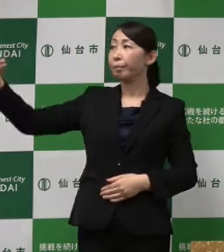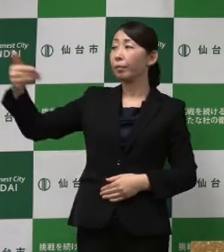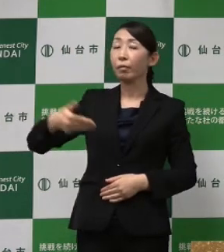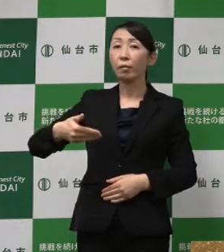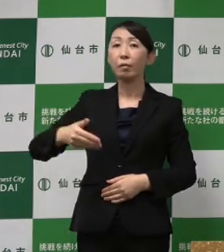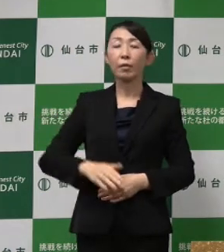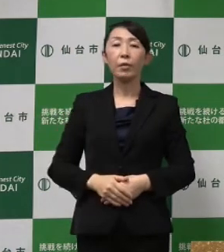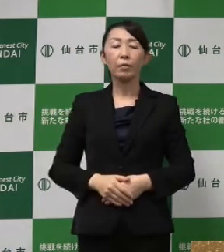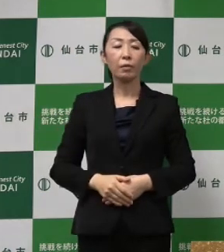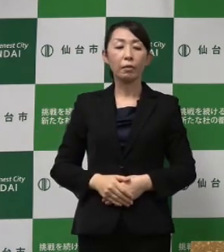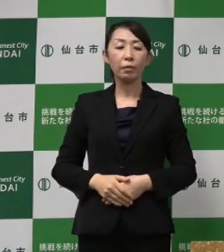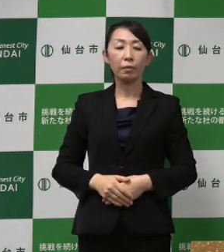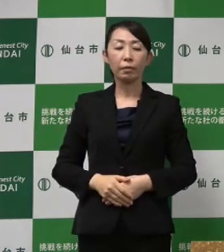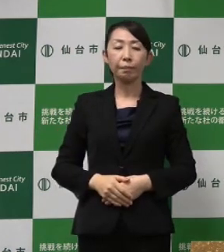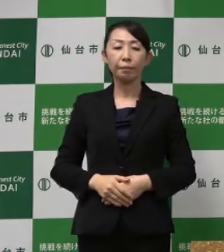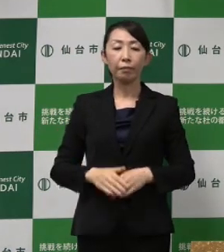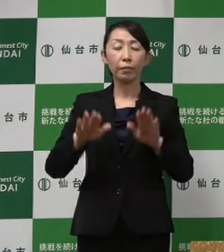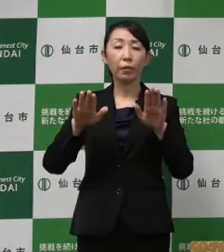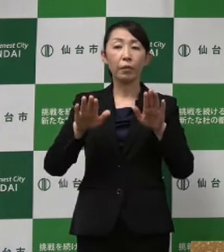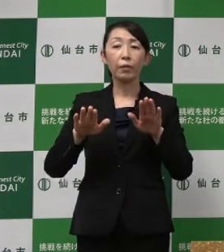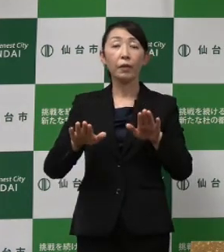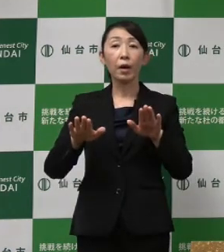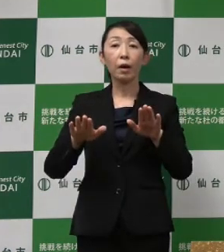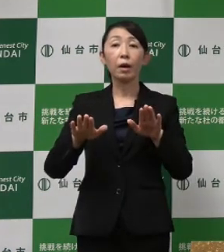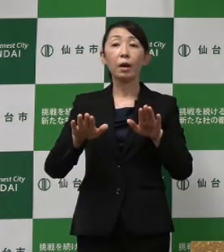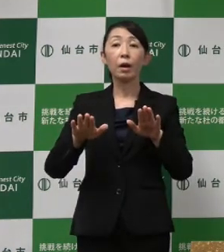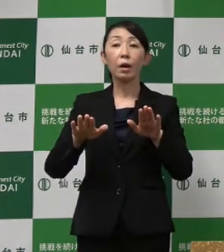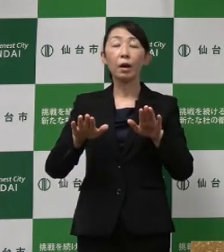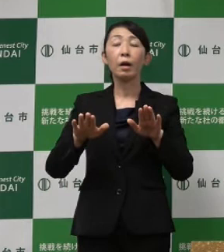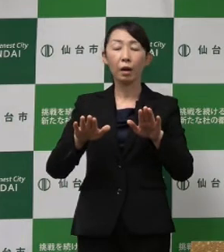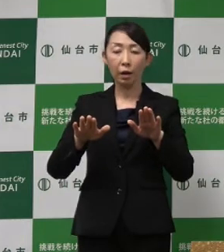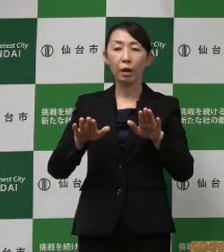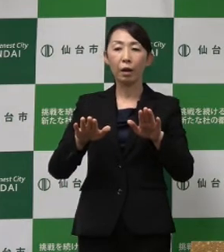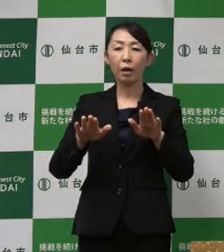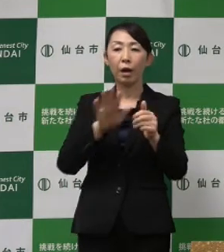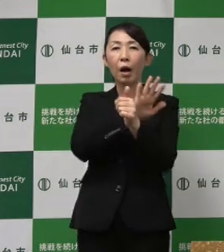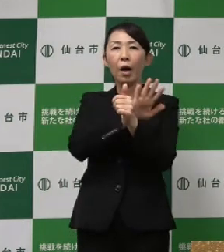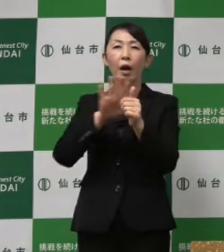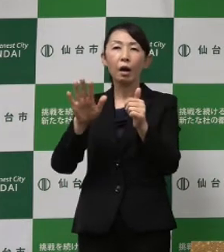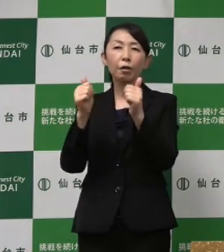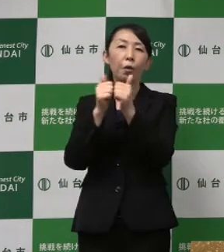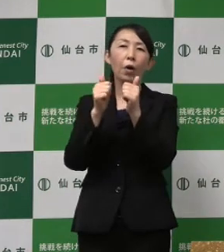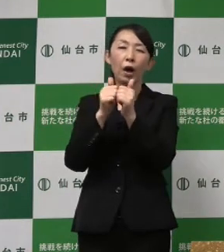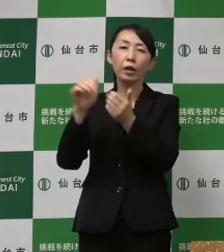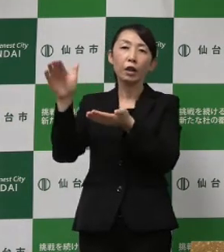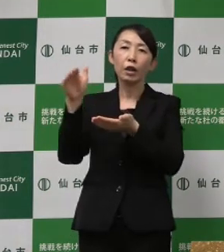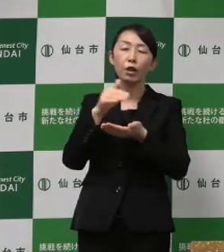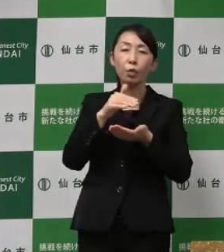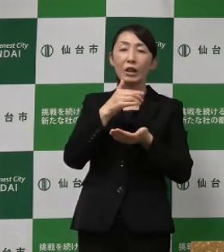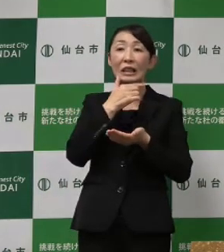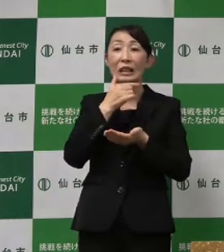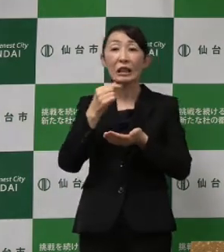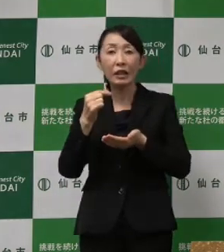現時点で、こういう閣僚会合を誘致したいと、具体的なものは